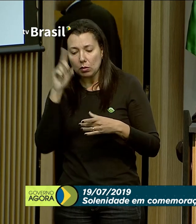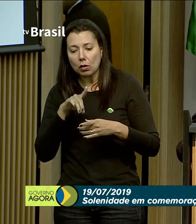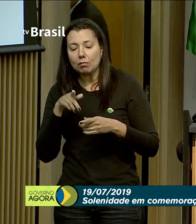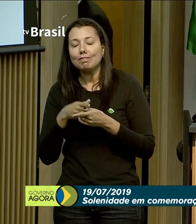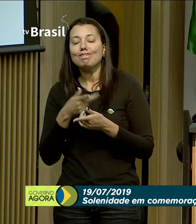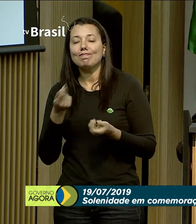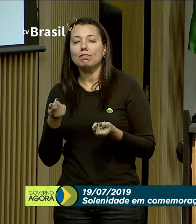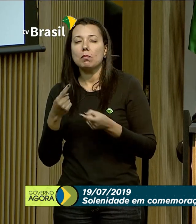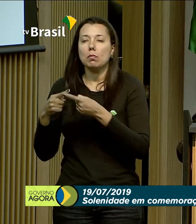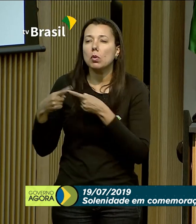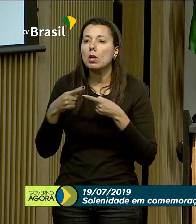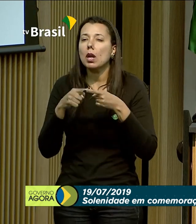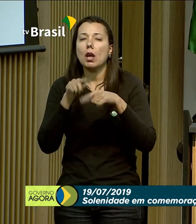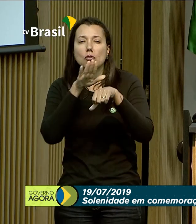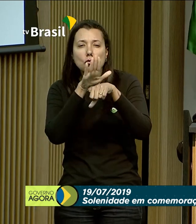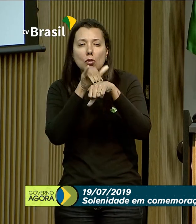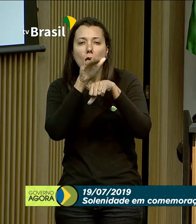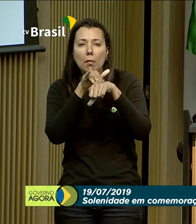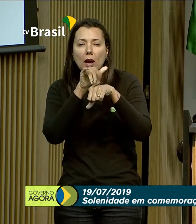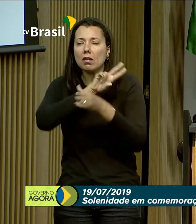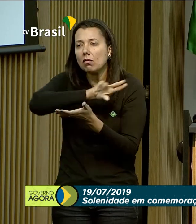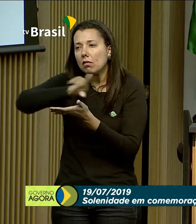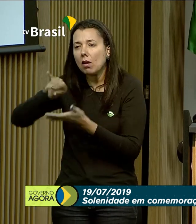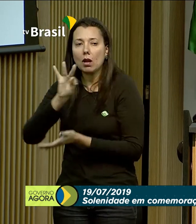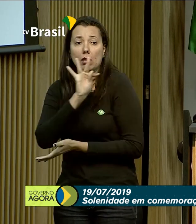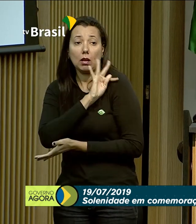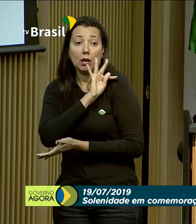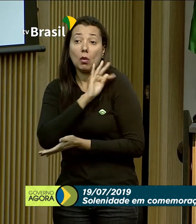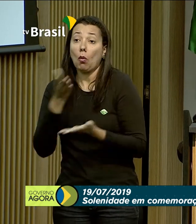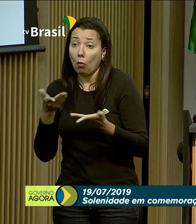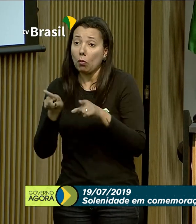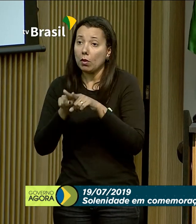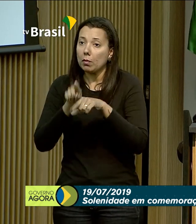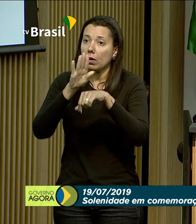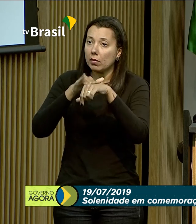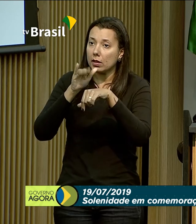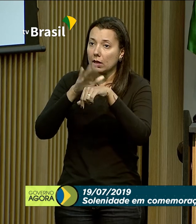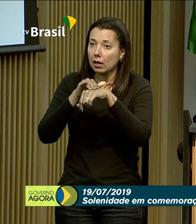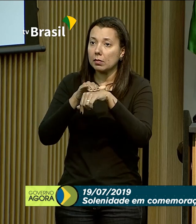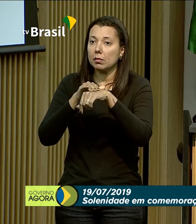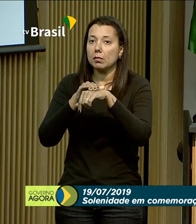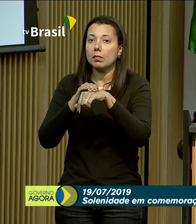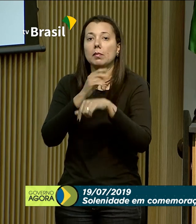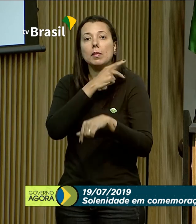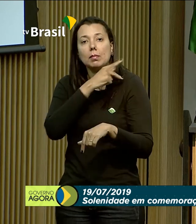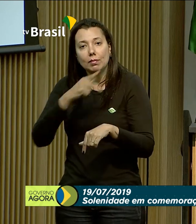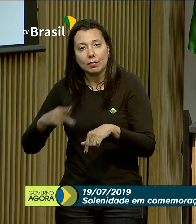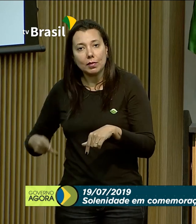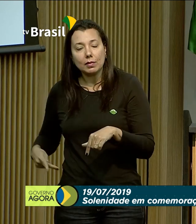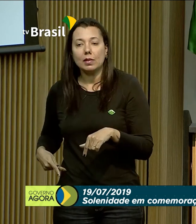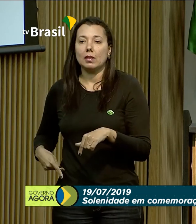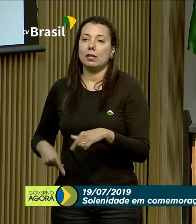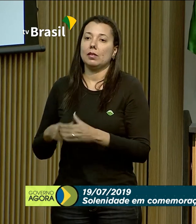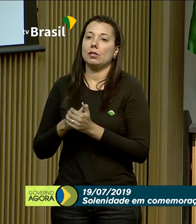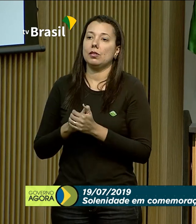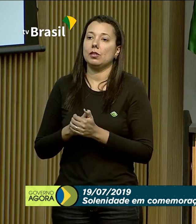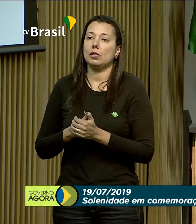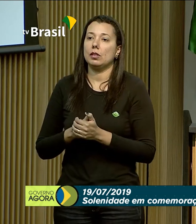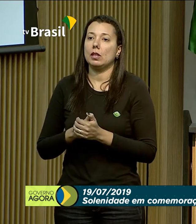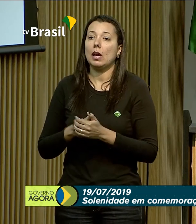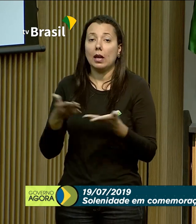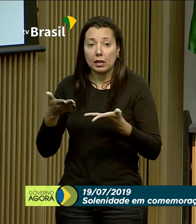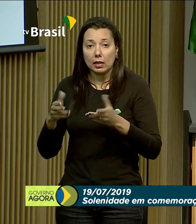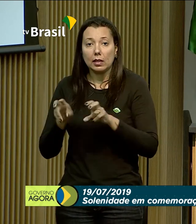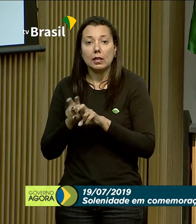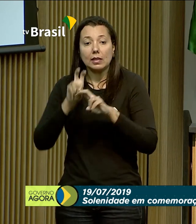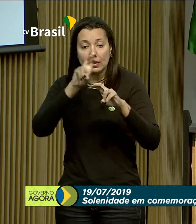acaso. Convocado por tantos técnicos, hoje convocado pelo presidente da República a presidir a